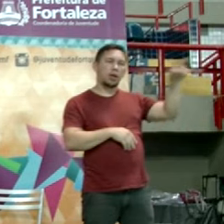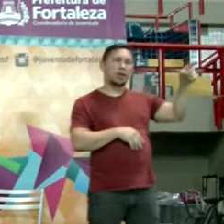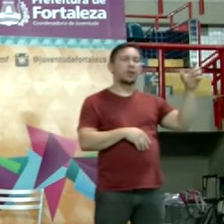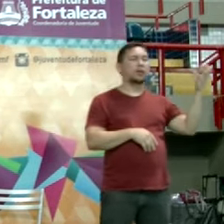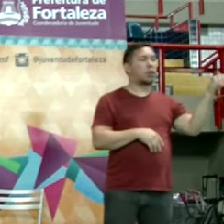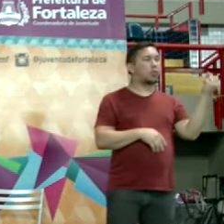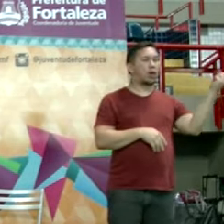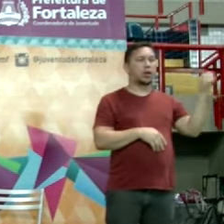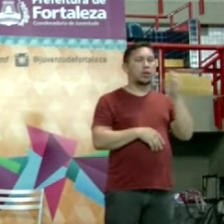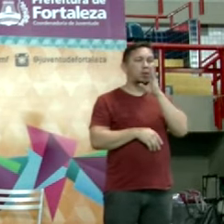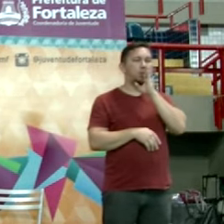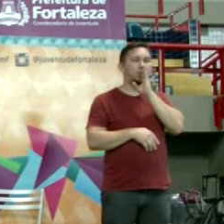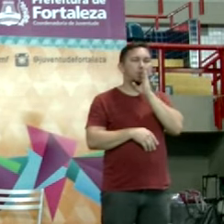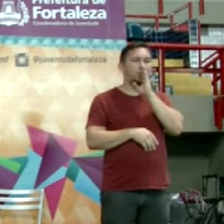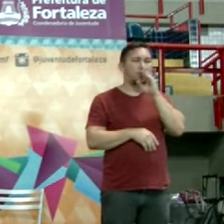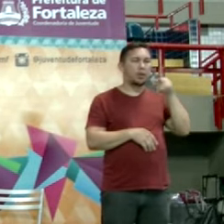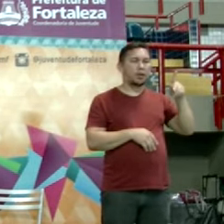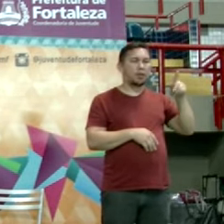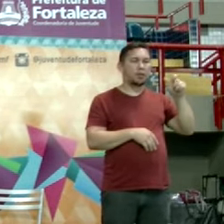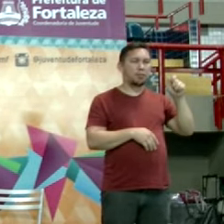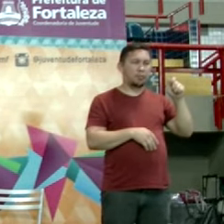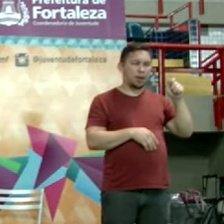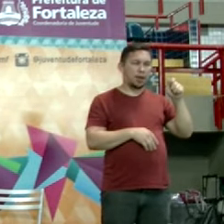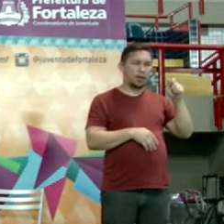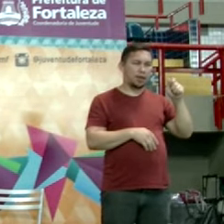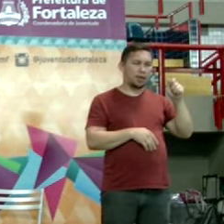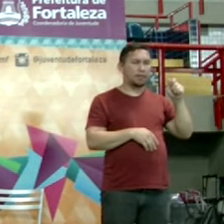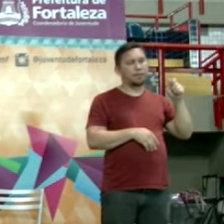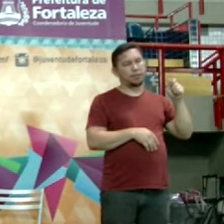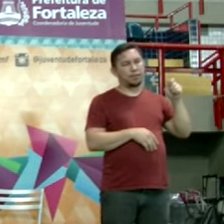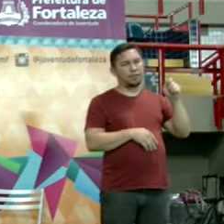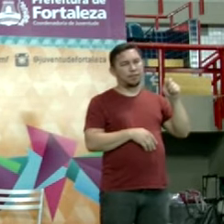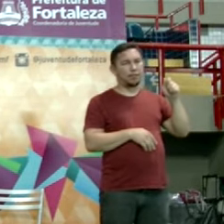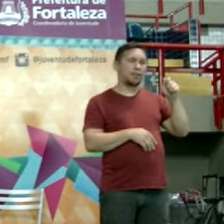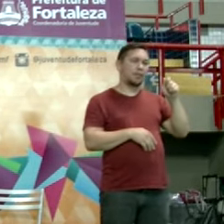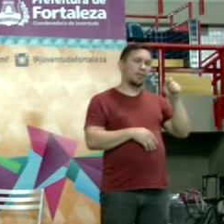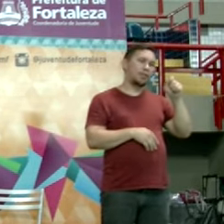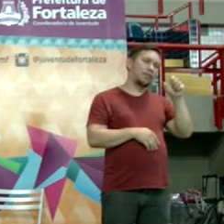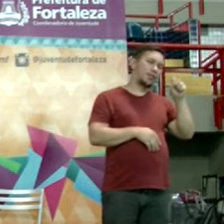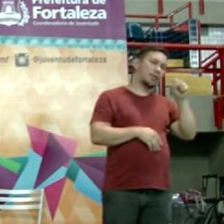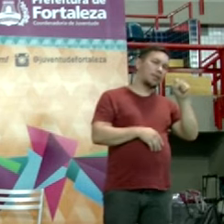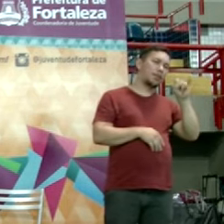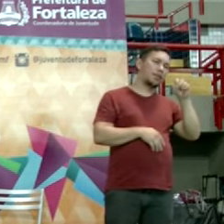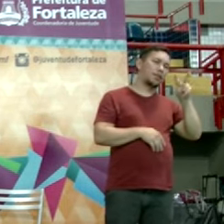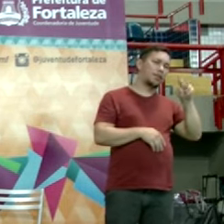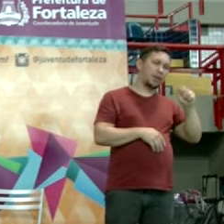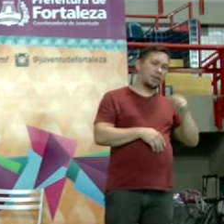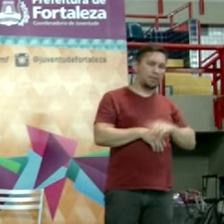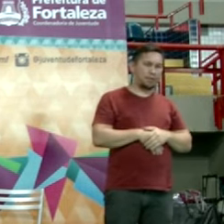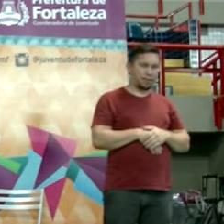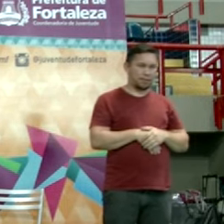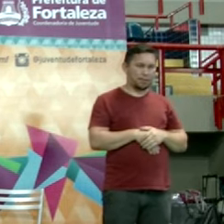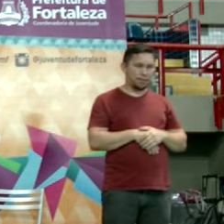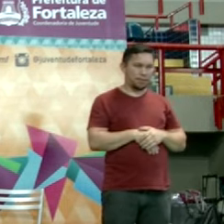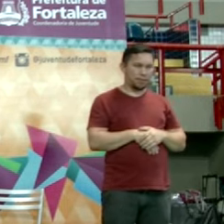passiva. É bom você começar a abrir a sua cabeça para isso no futuro, uma renda passiva. Entende?